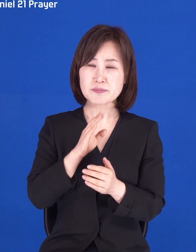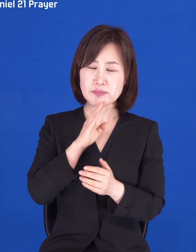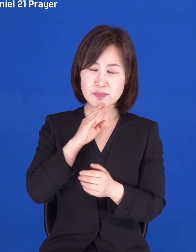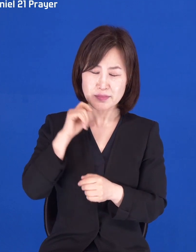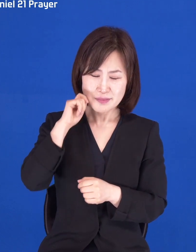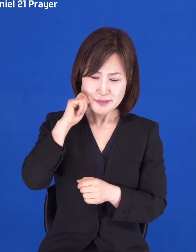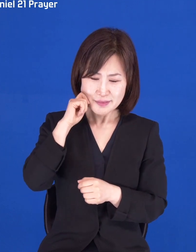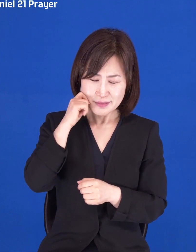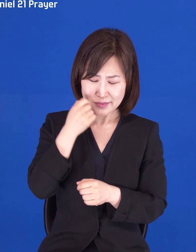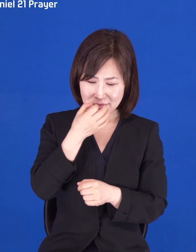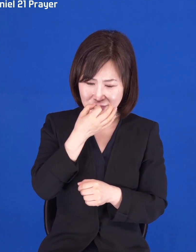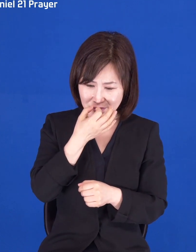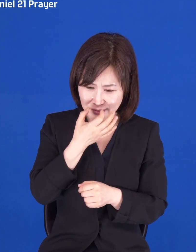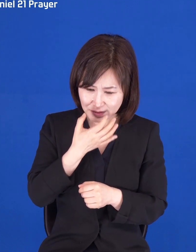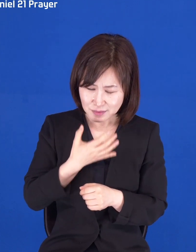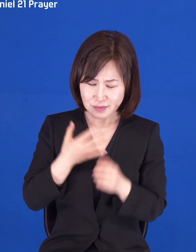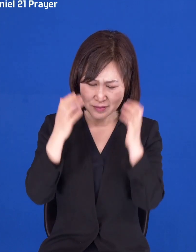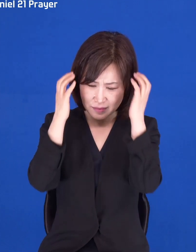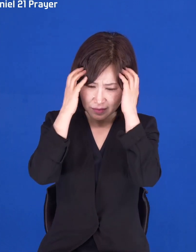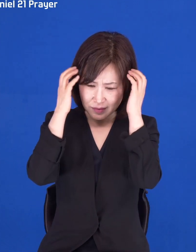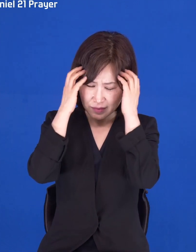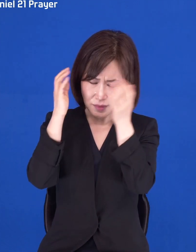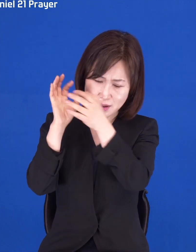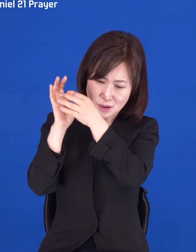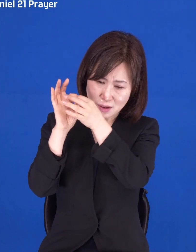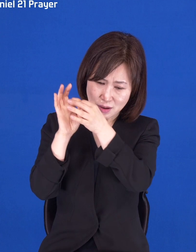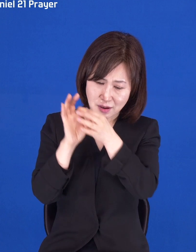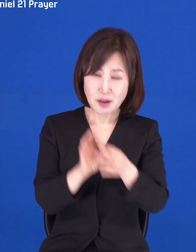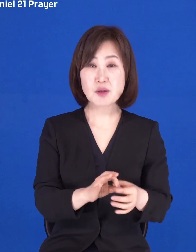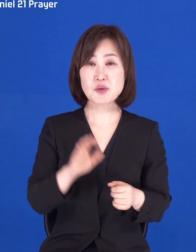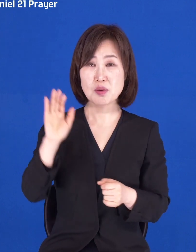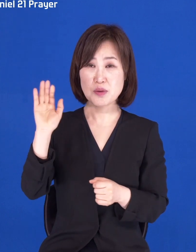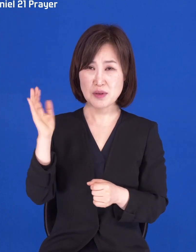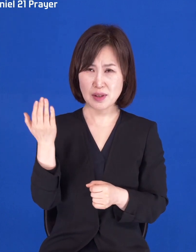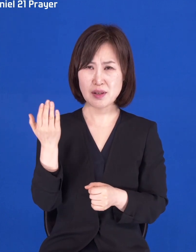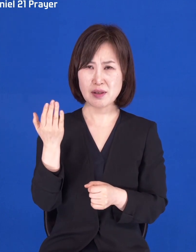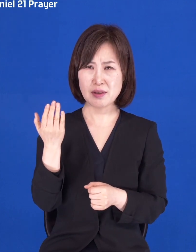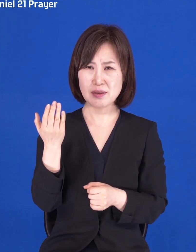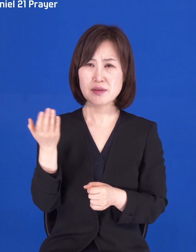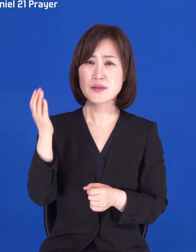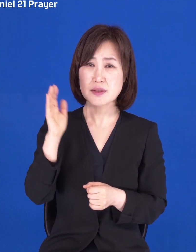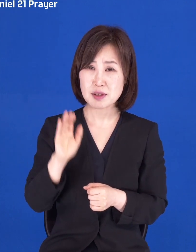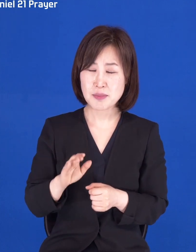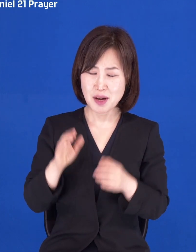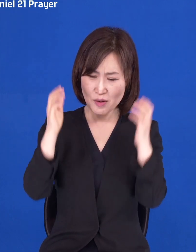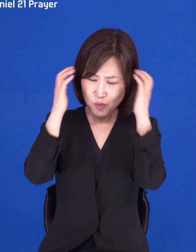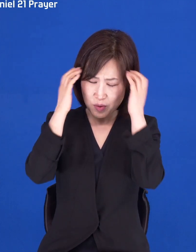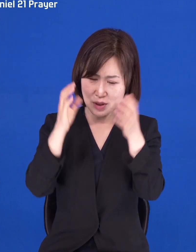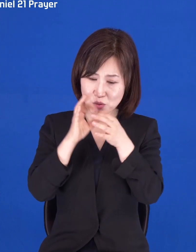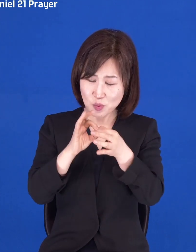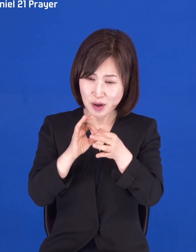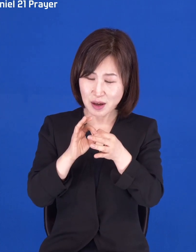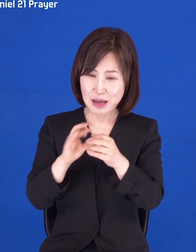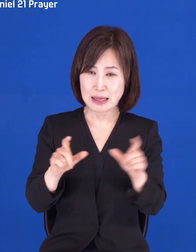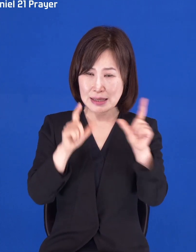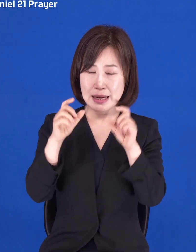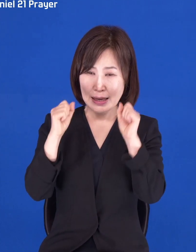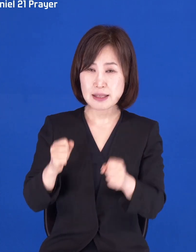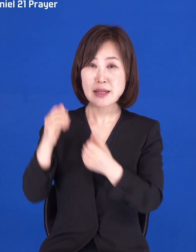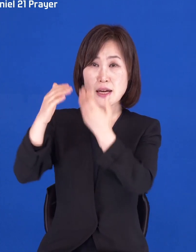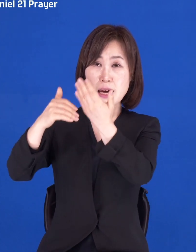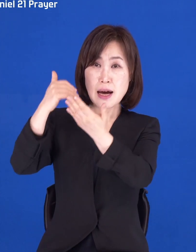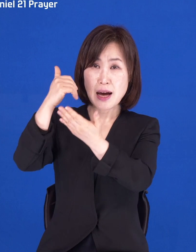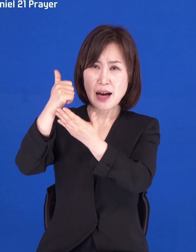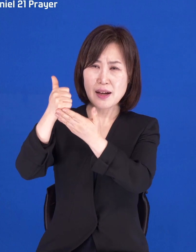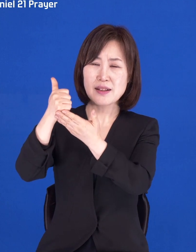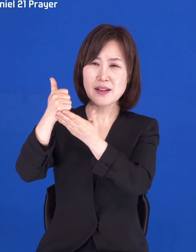어렵고 힘든 고난의 연속이었지만 그 고난을 통하여 살아계신 하나님을 더